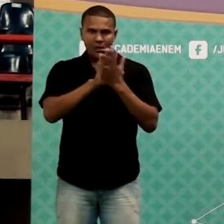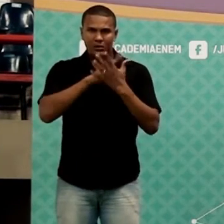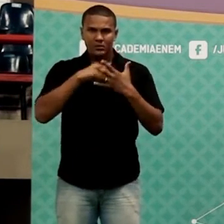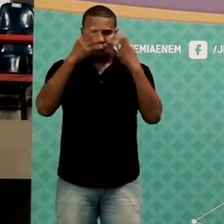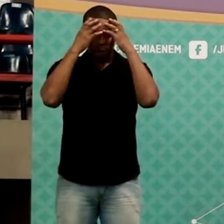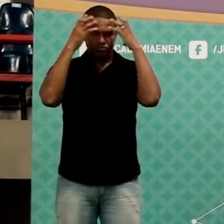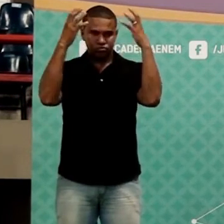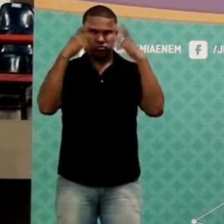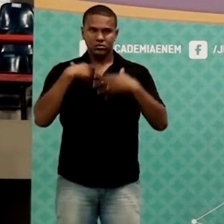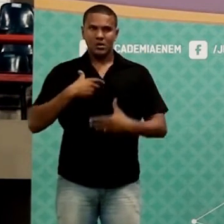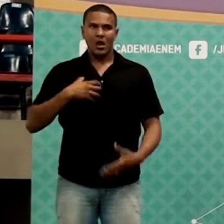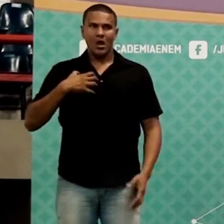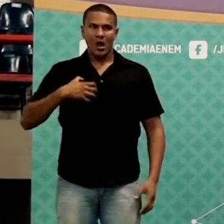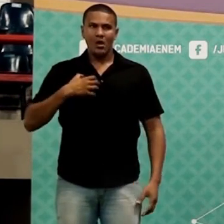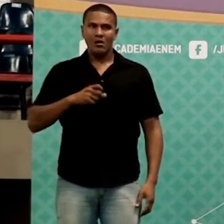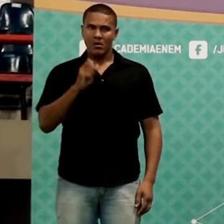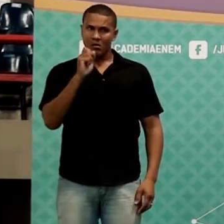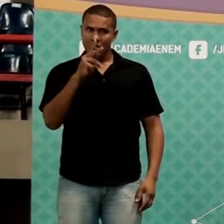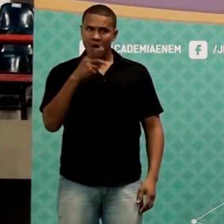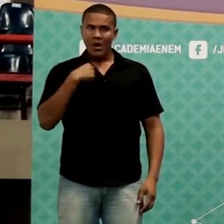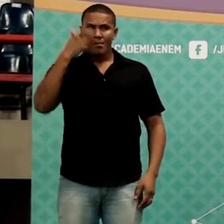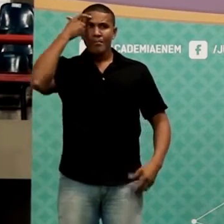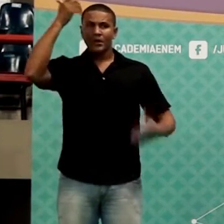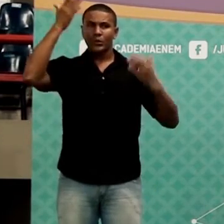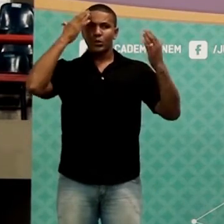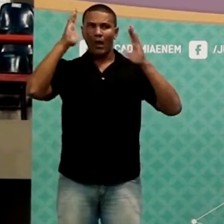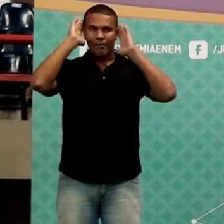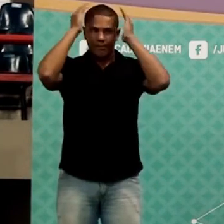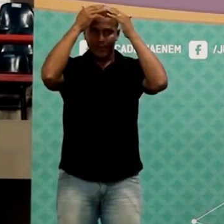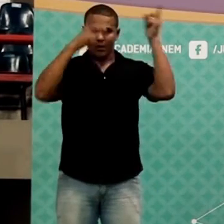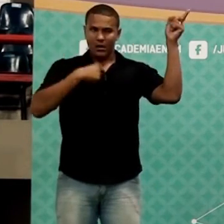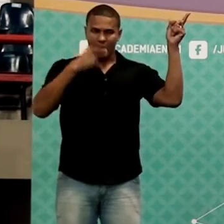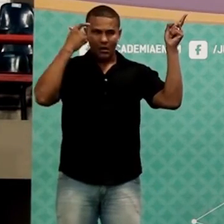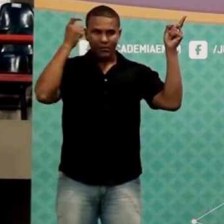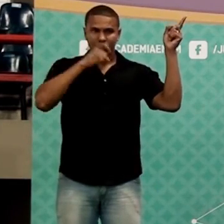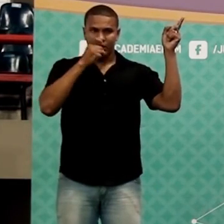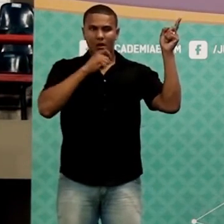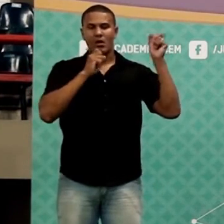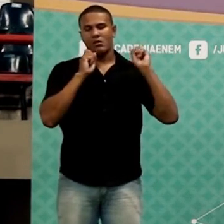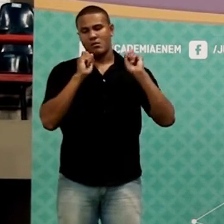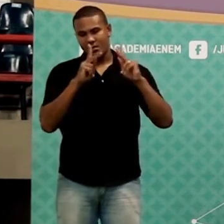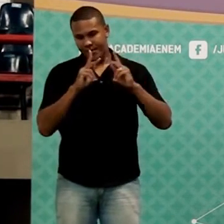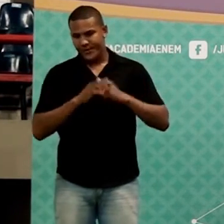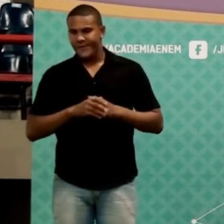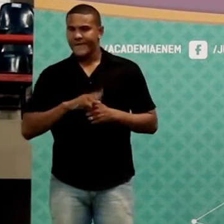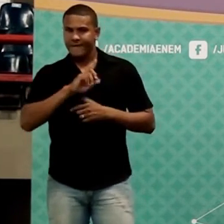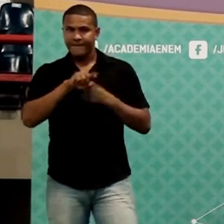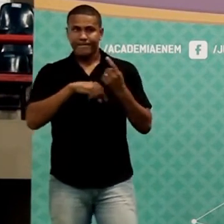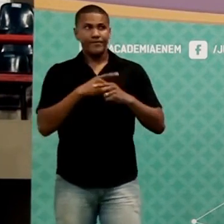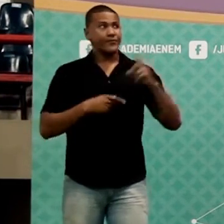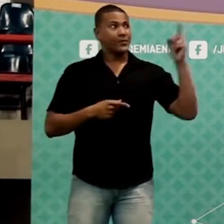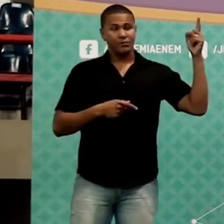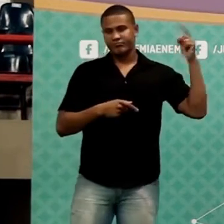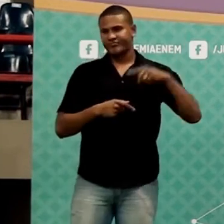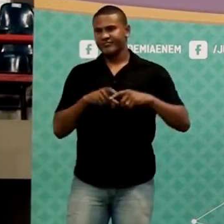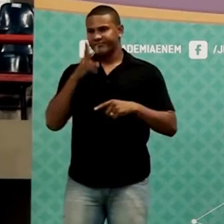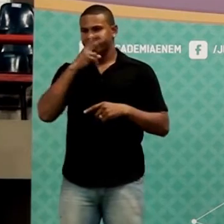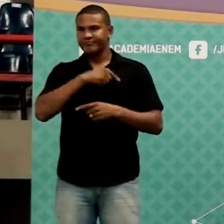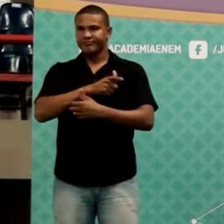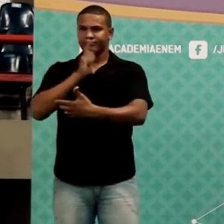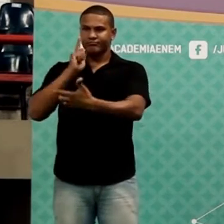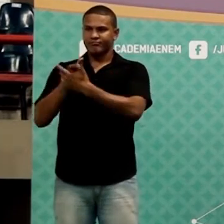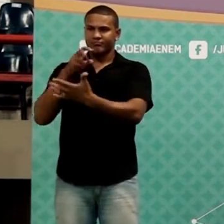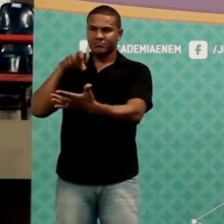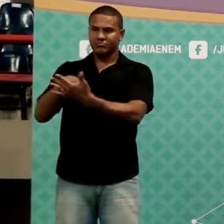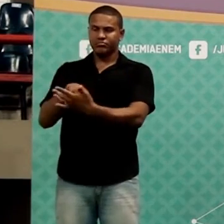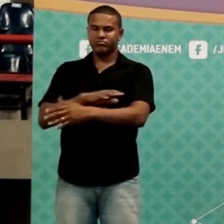visão do mensageiro, ele estava duvidando da palavra do Papa. Lutero vai ser condenado pela Inquisição. Tem nem